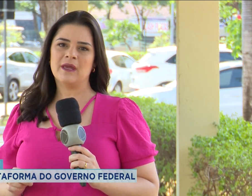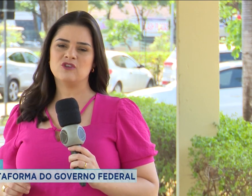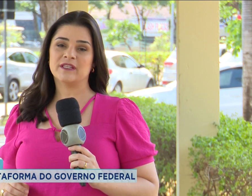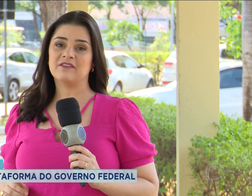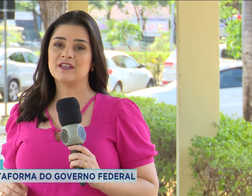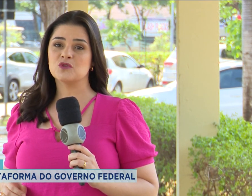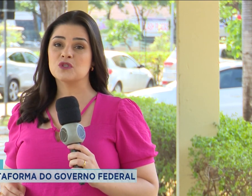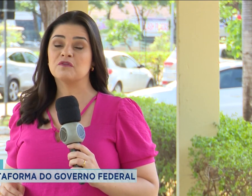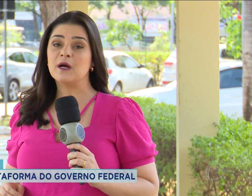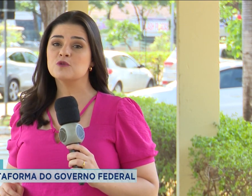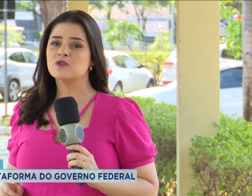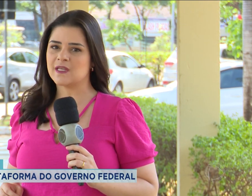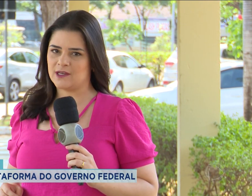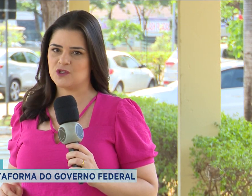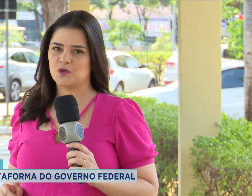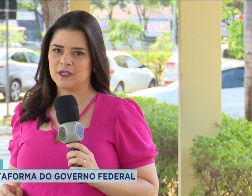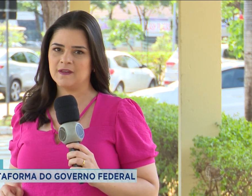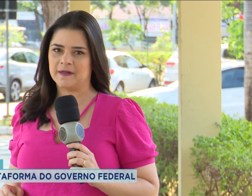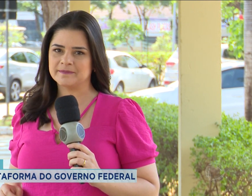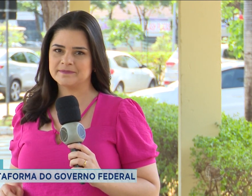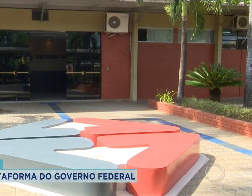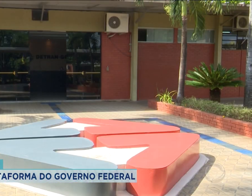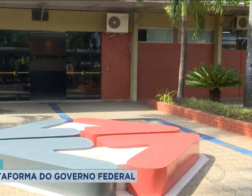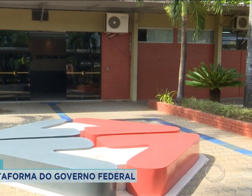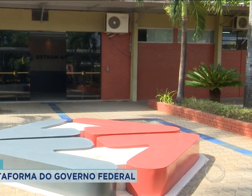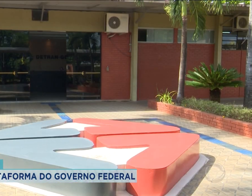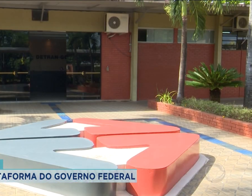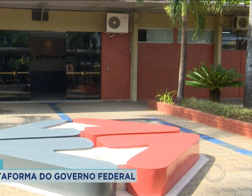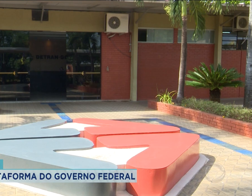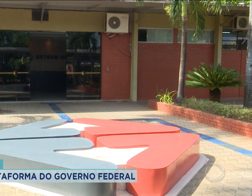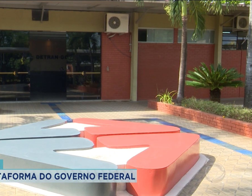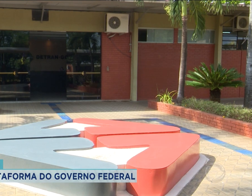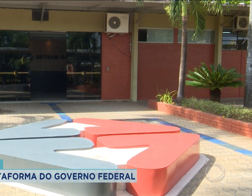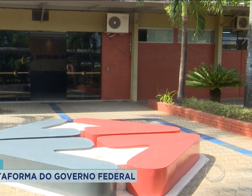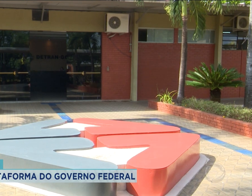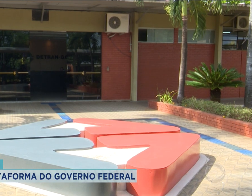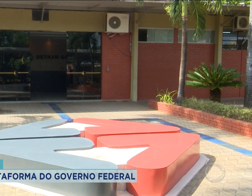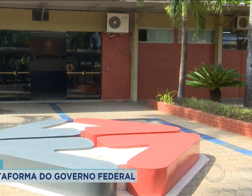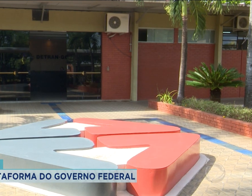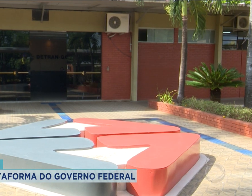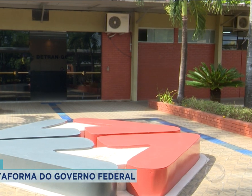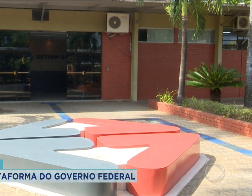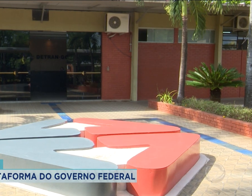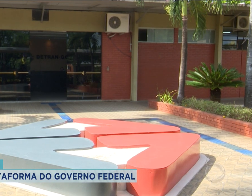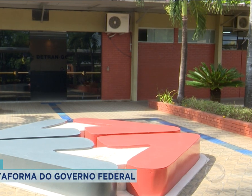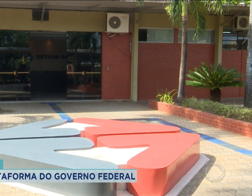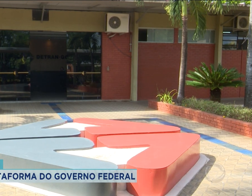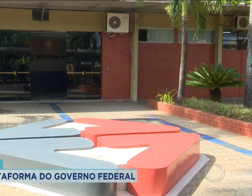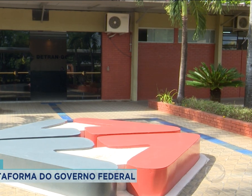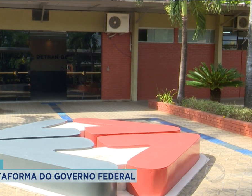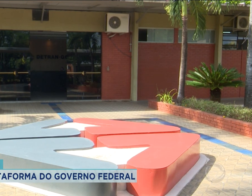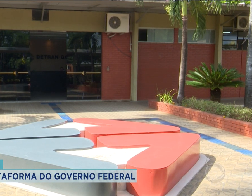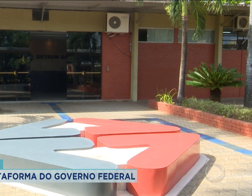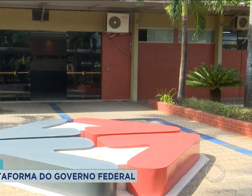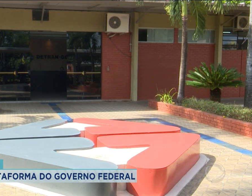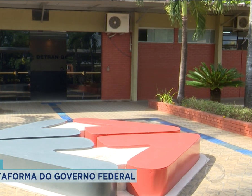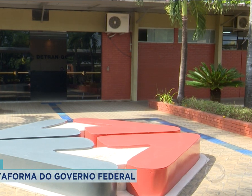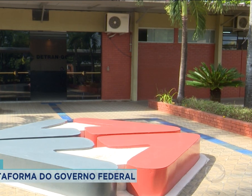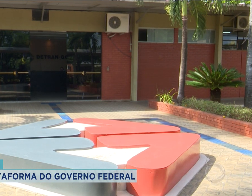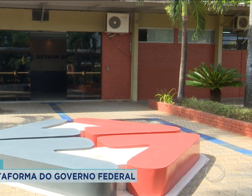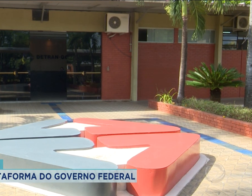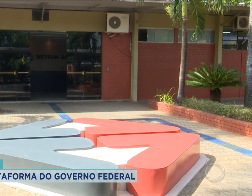principalmente através dos falsos sites do Detran do dia primeiro ao dia 25 de outub ubro o Detran Goiás registrou